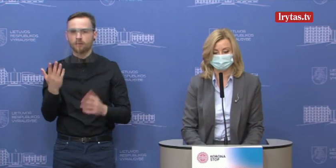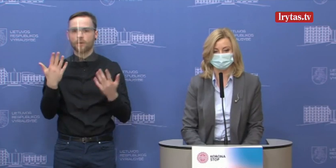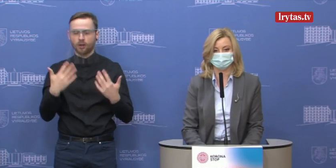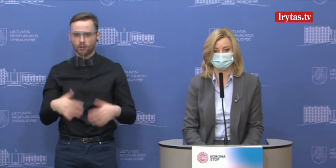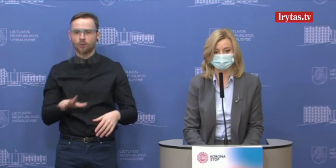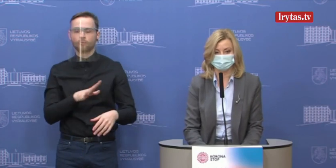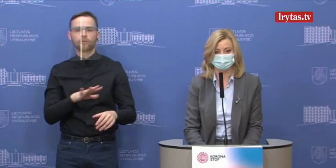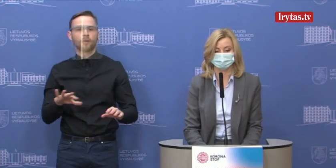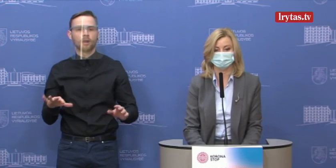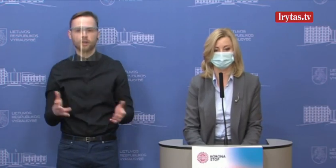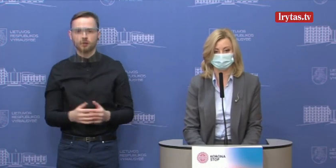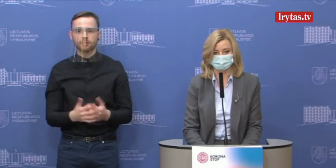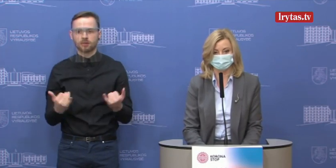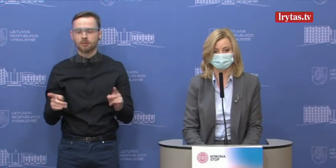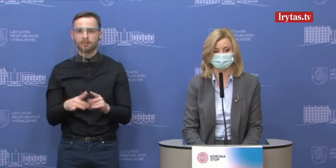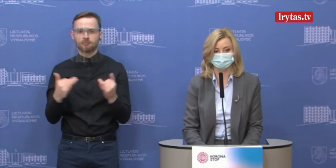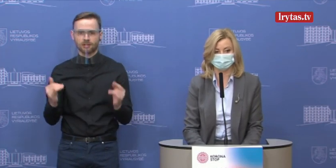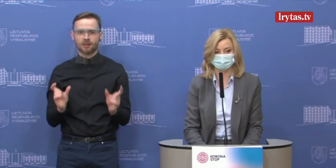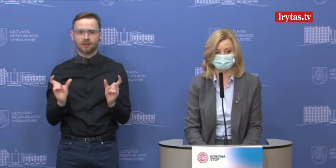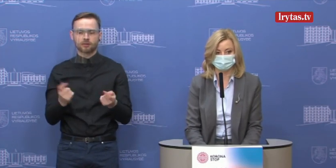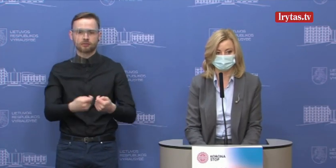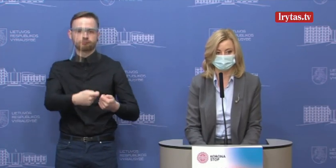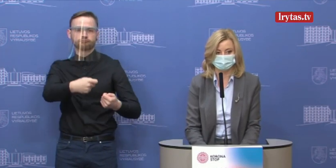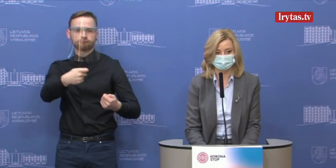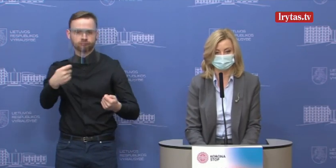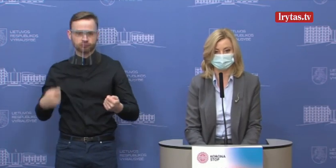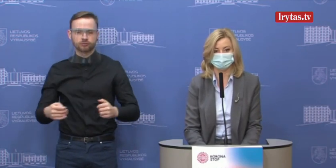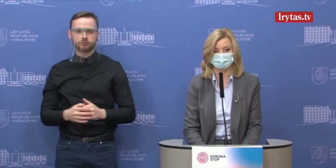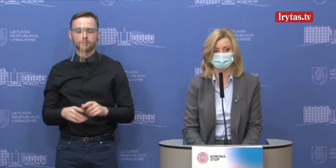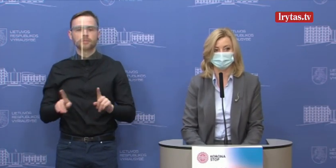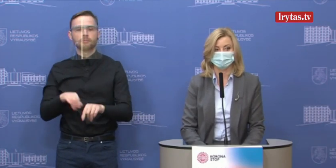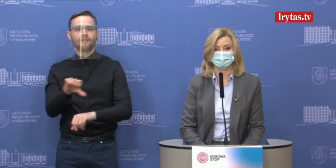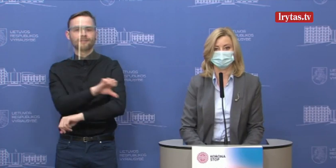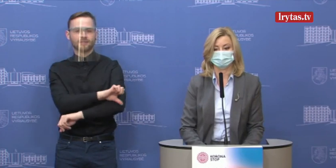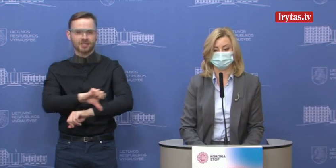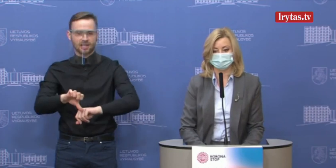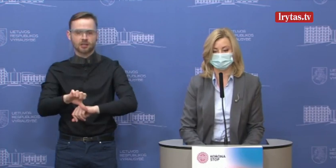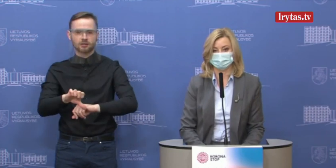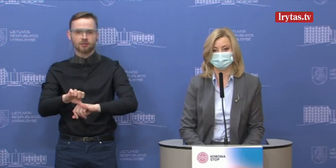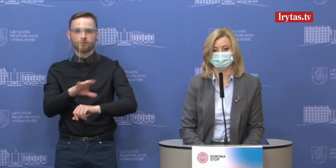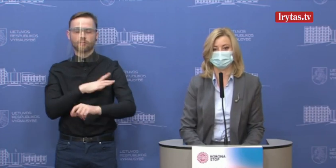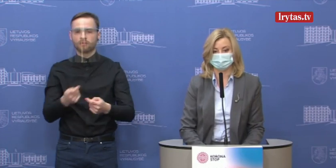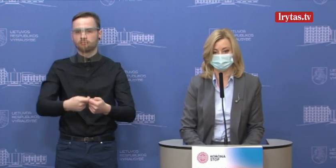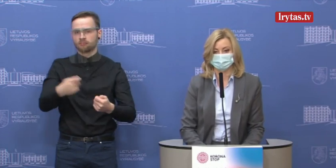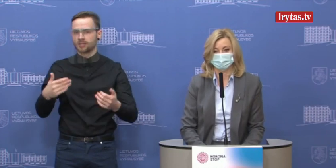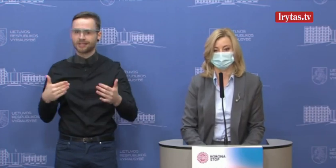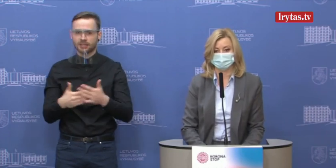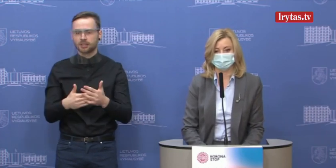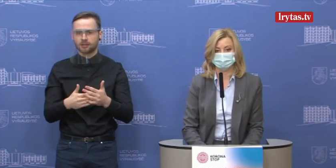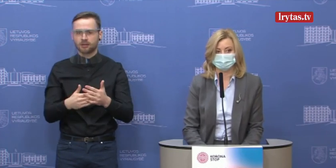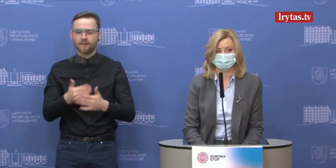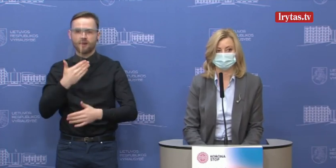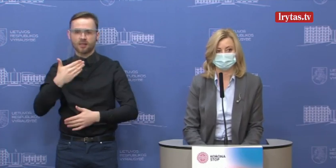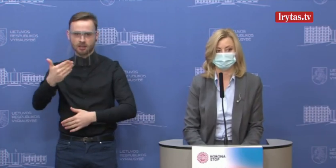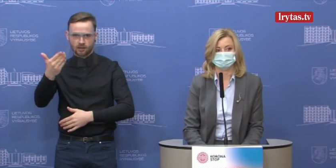nutarimu pratėsė karantiną, o kartu ir valstybinės sienos apsaugos kontrolė iki šio mėnesio pabaigos.